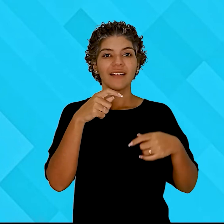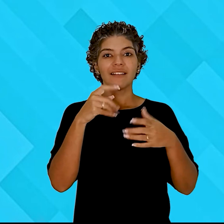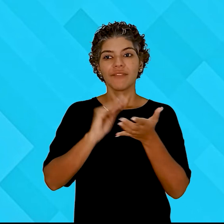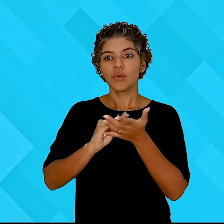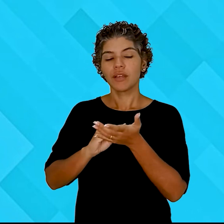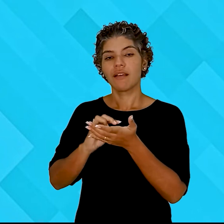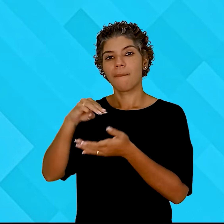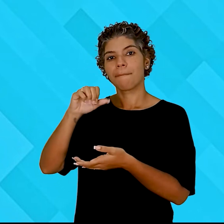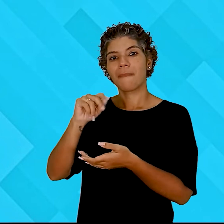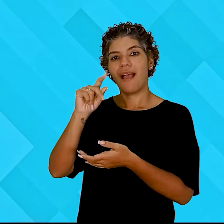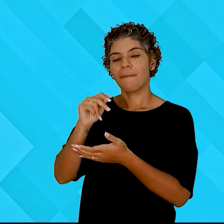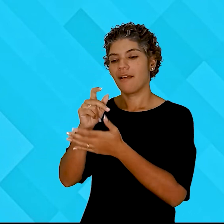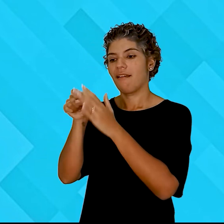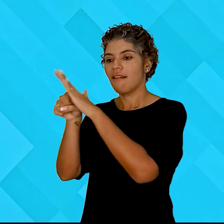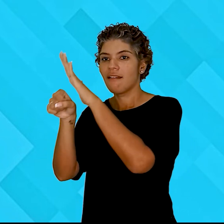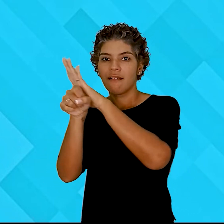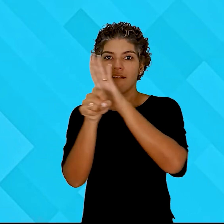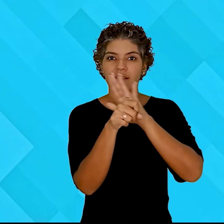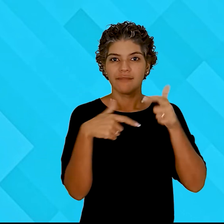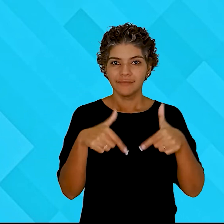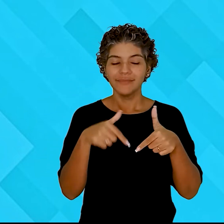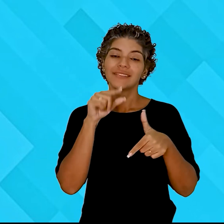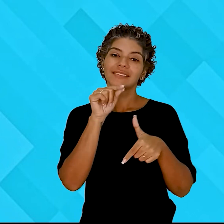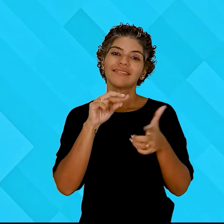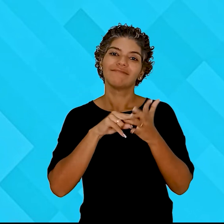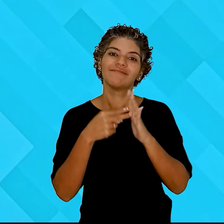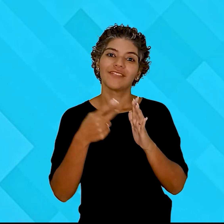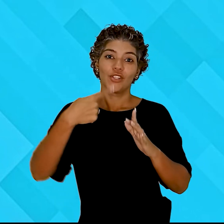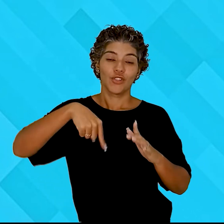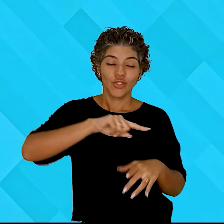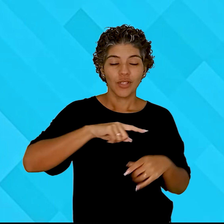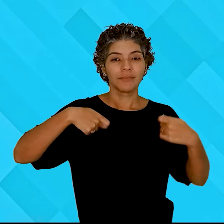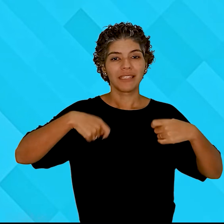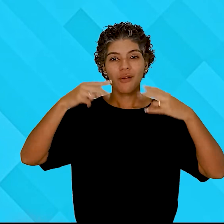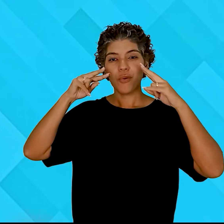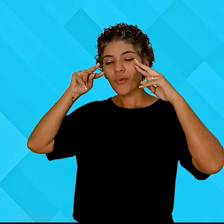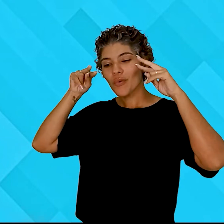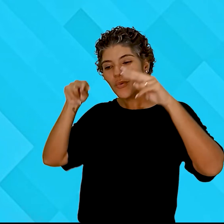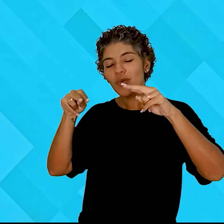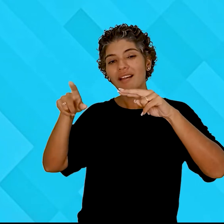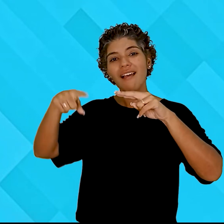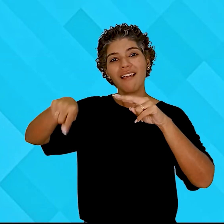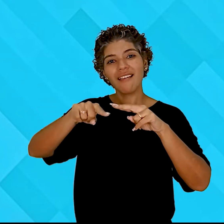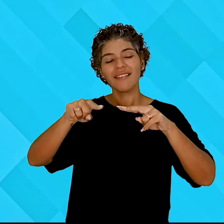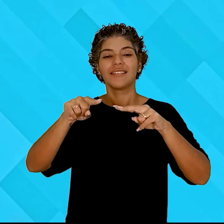um pouco os nossos estudos, os nossos olhares para a entrada desses jovens no mercado e olhar como eles estão